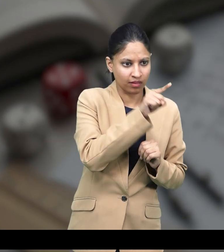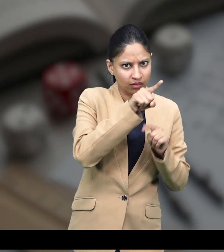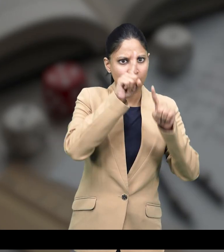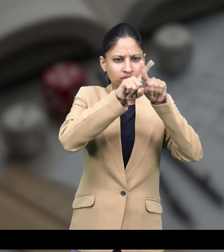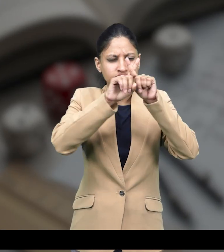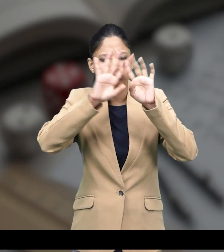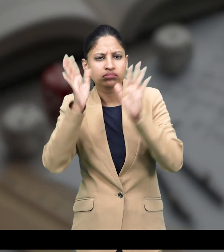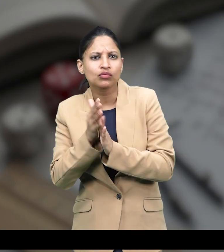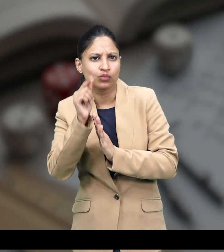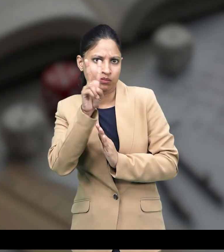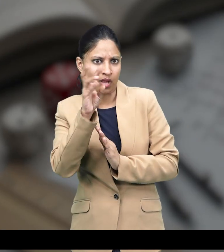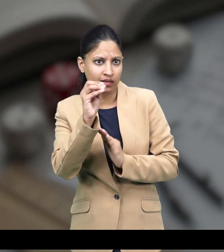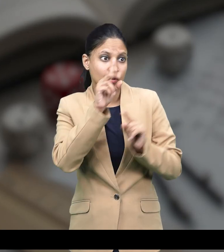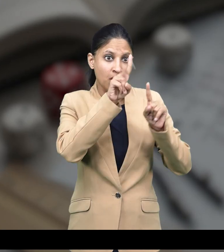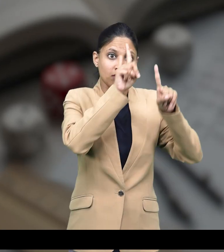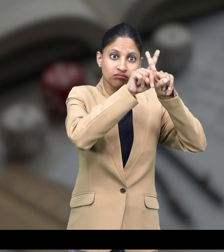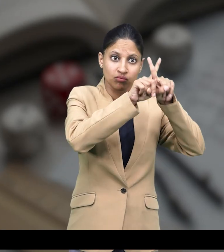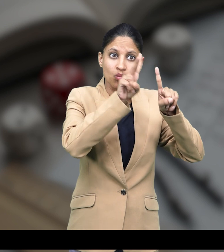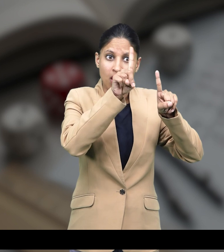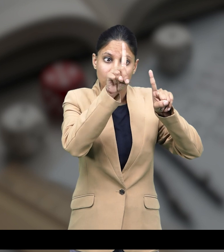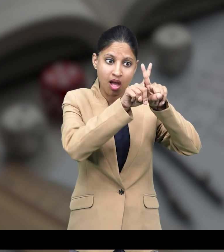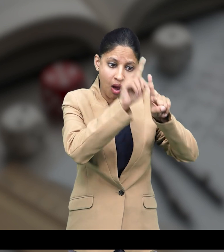1 वेळा 20,